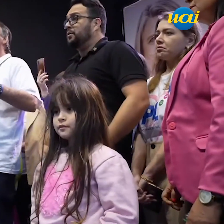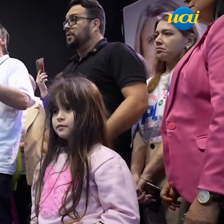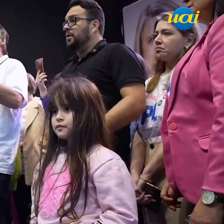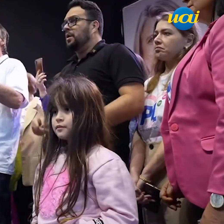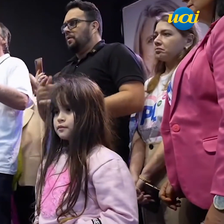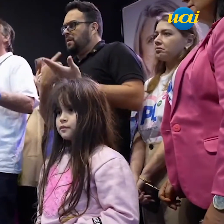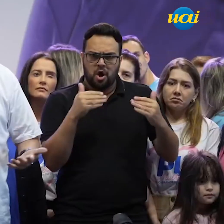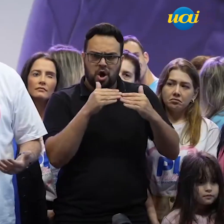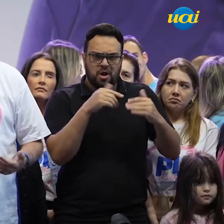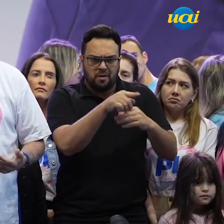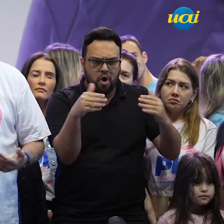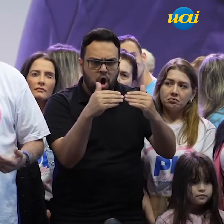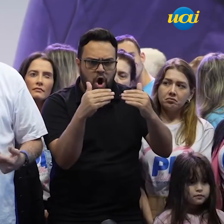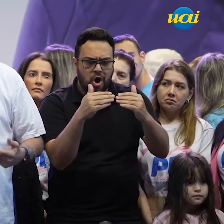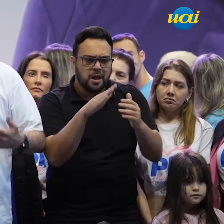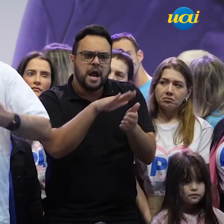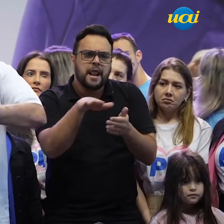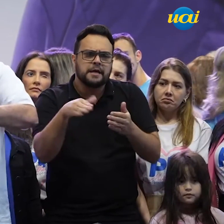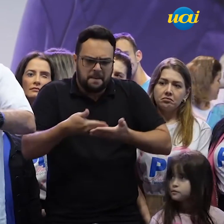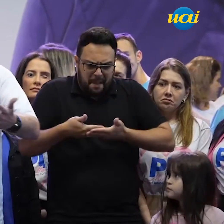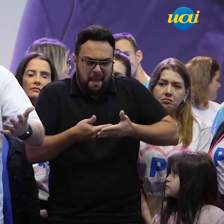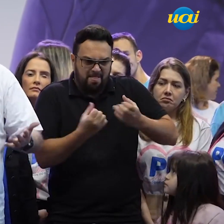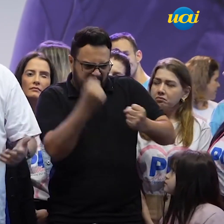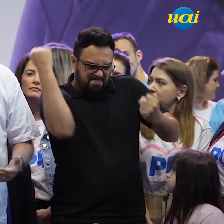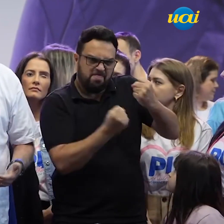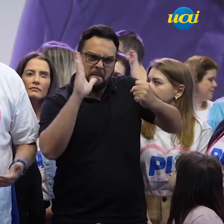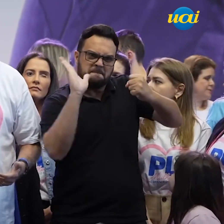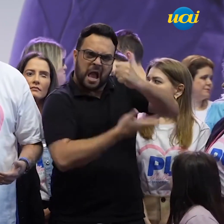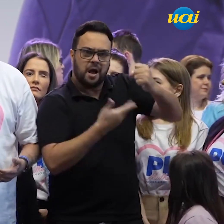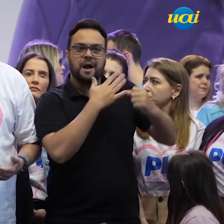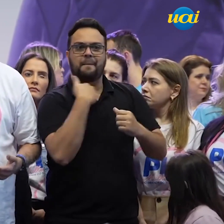favoráveis a decapitar crianças, fuzilar famílias,